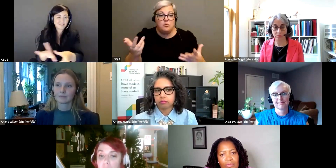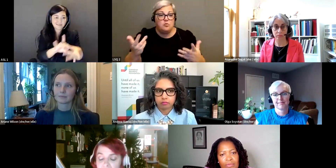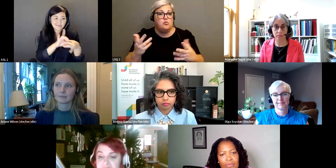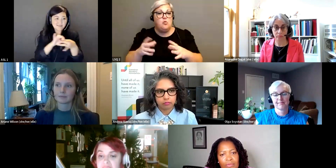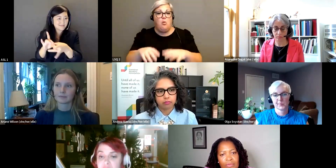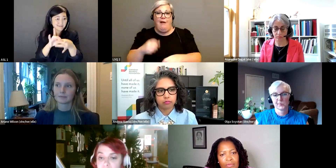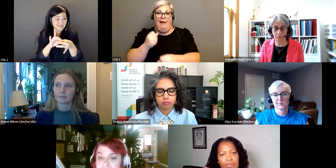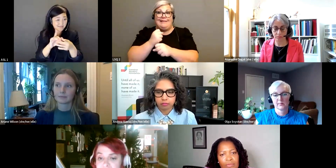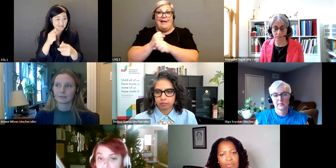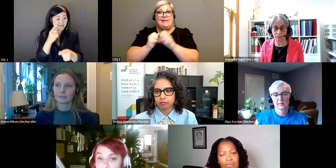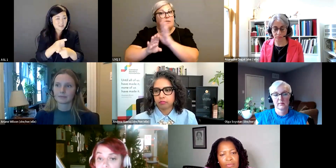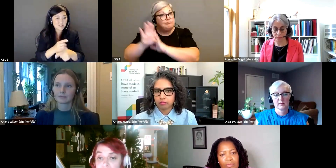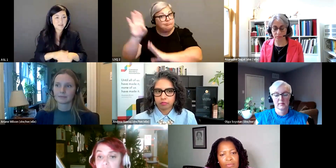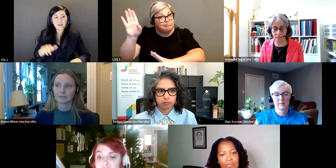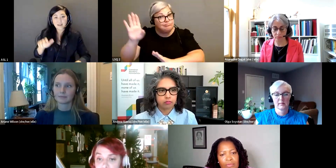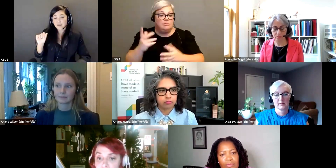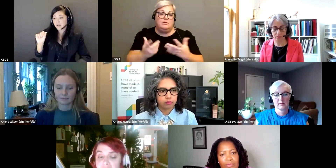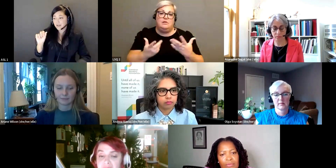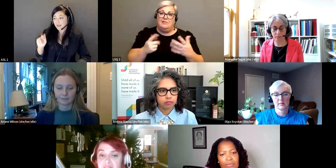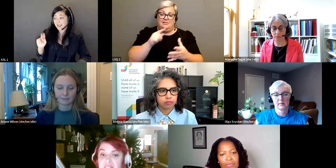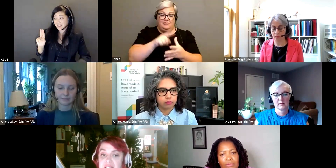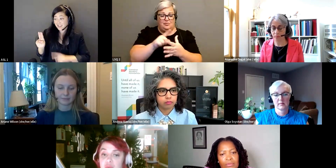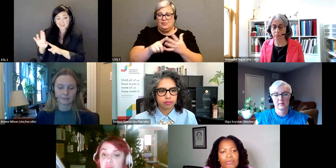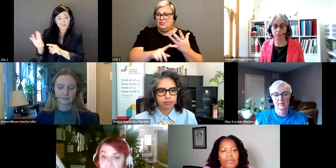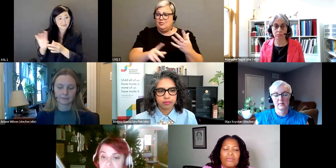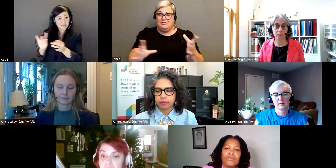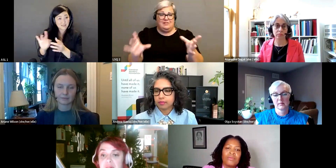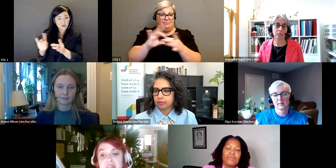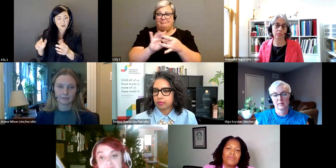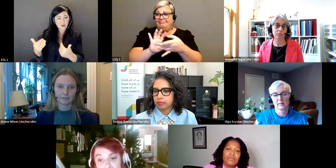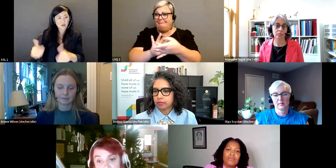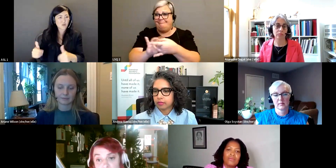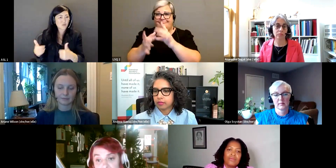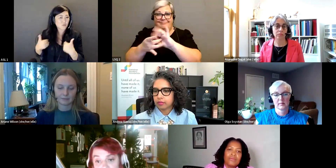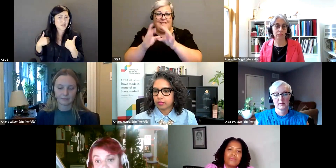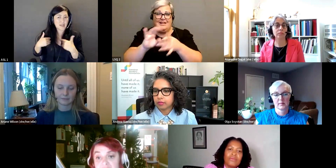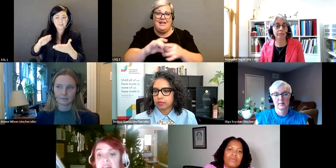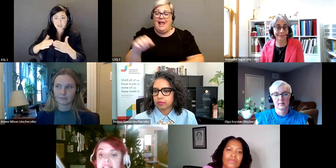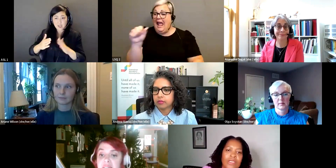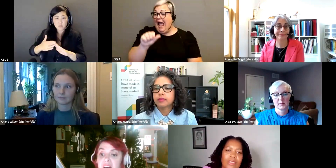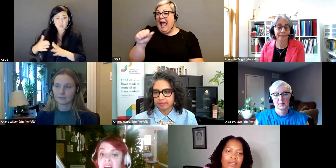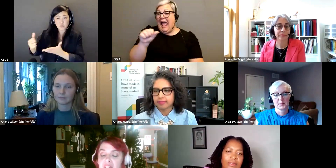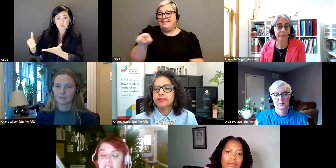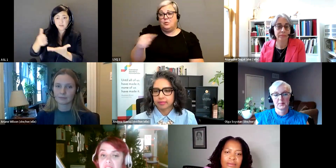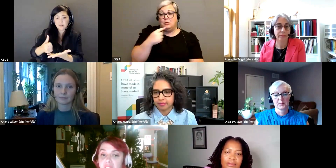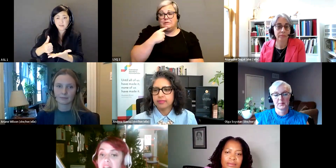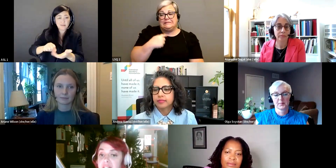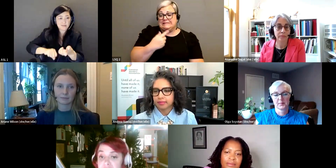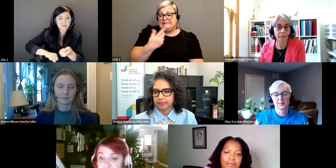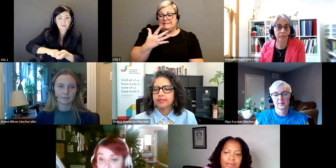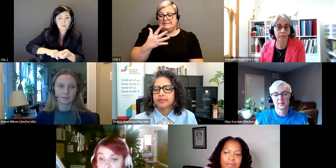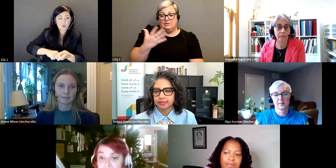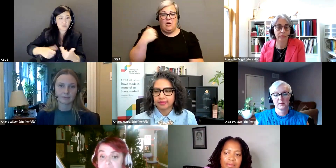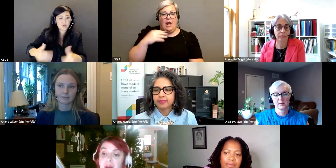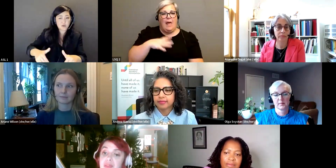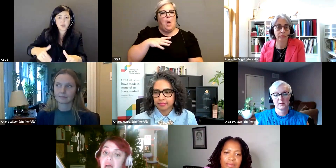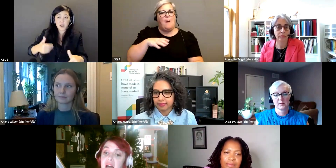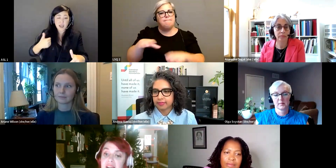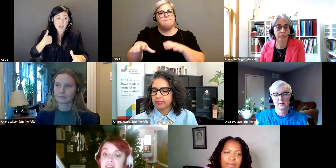carrière. Nous savons que toutes ces dimensions sont interreliées. Anne nous le disait plus tôt, nous avons des